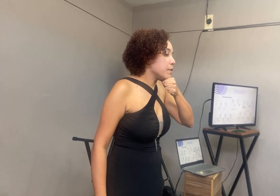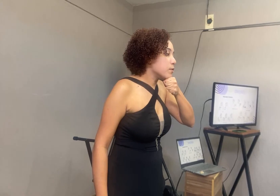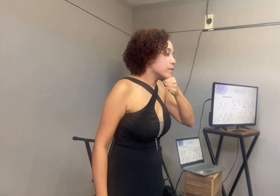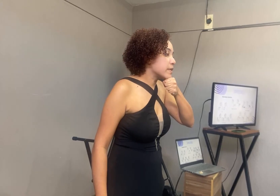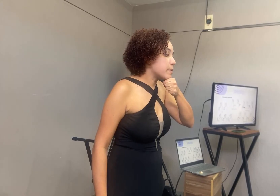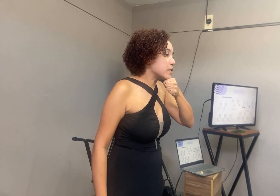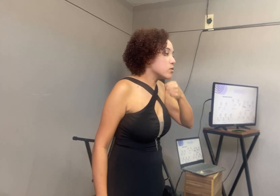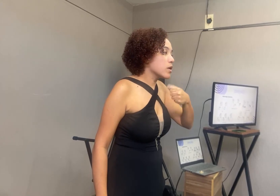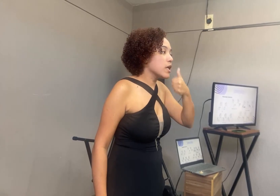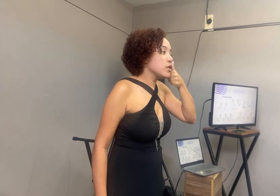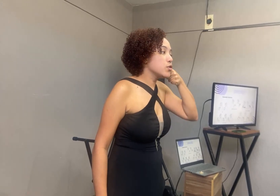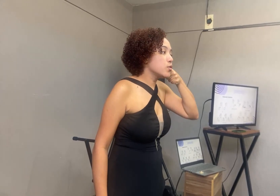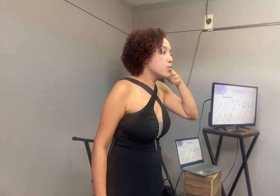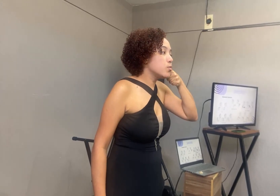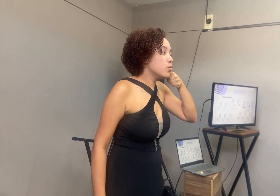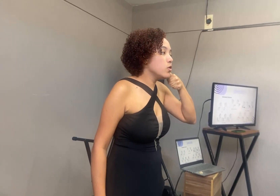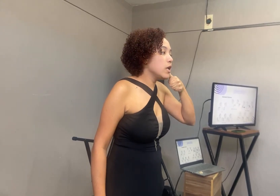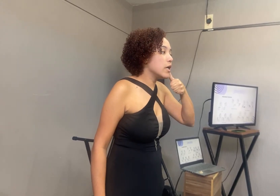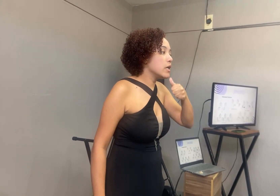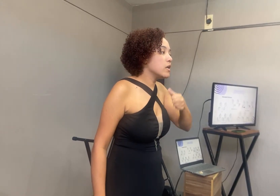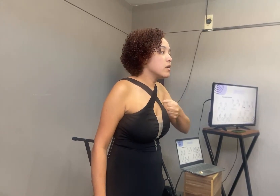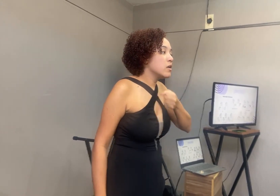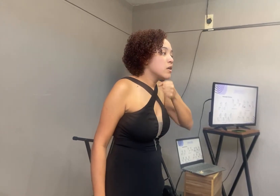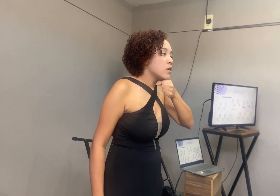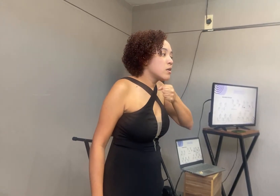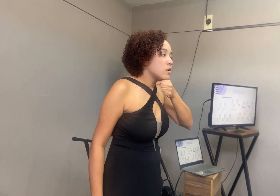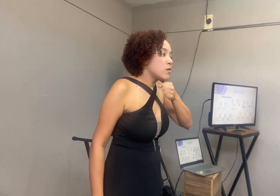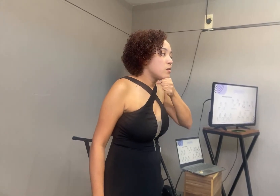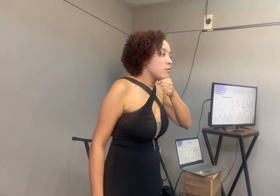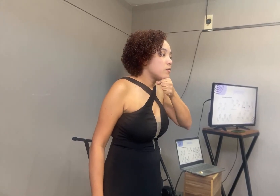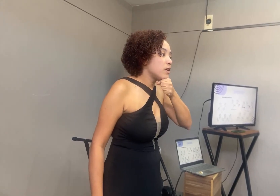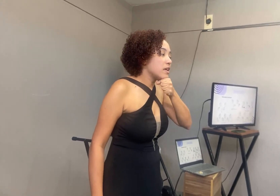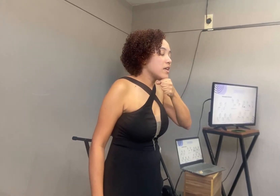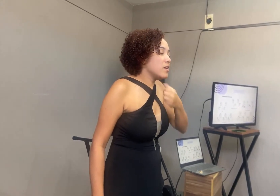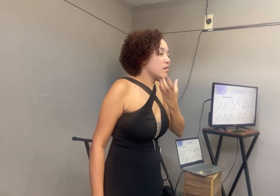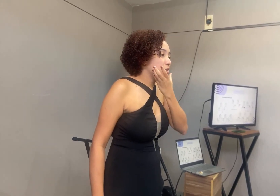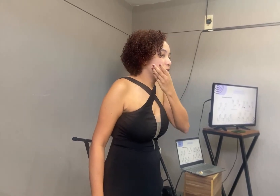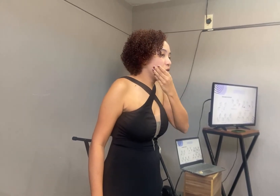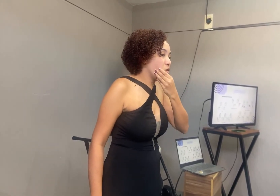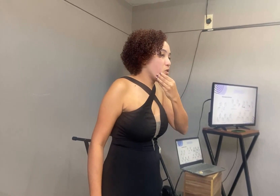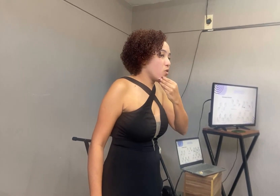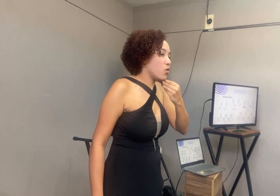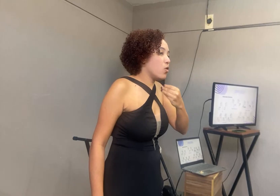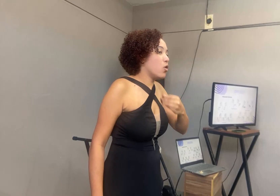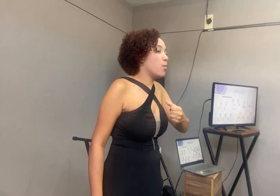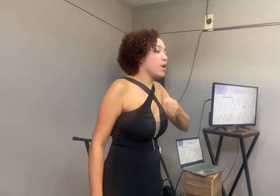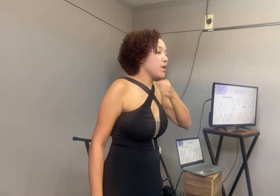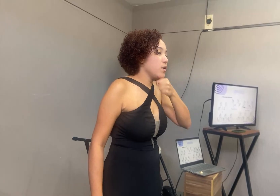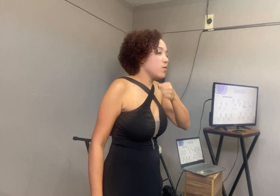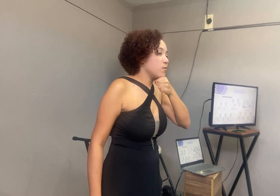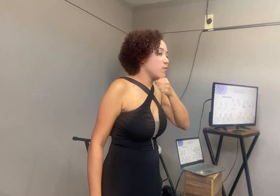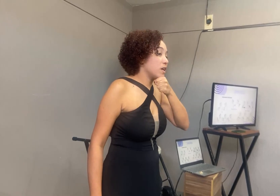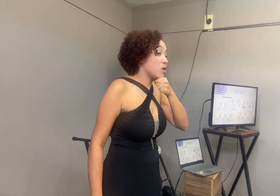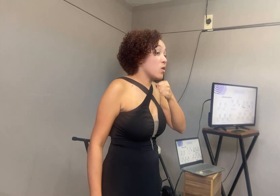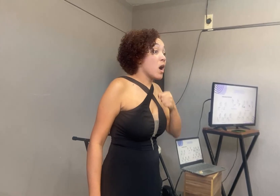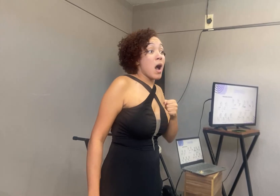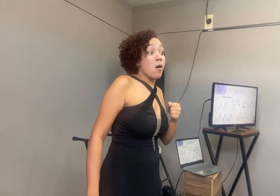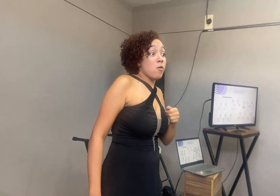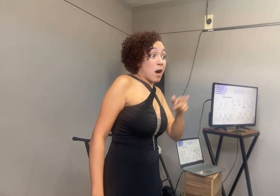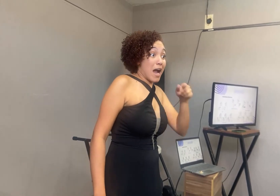Primeiro você bate no queixo, mulher, velha. Esse também é vovô, não é? Homem, velho. Aí